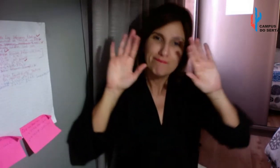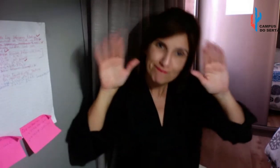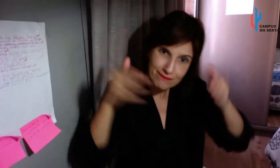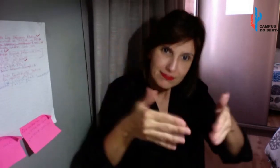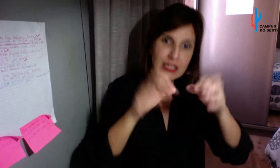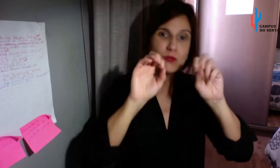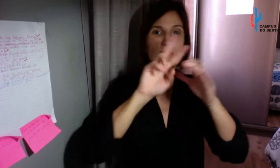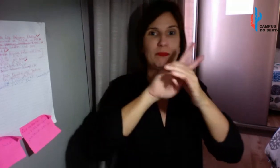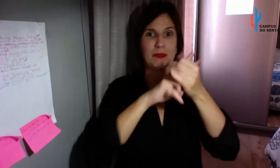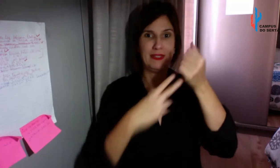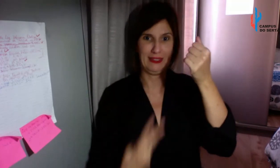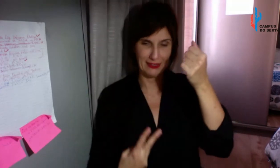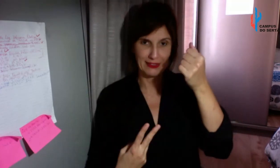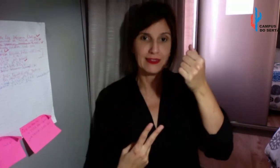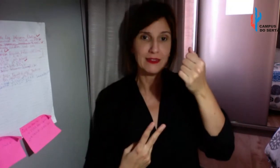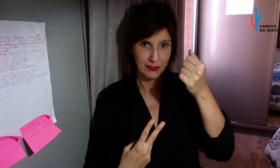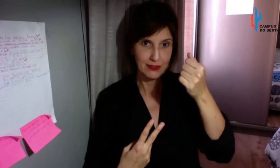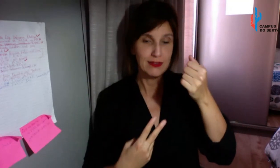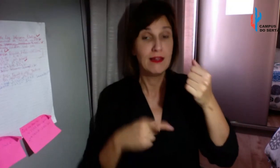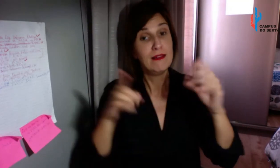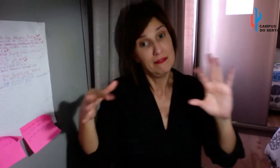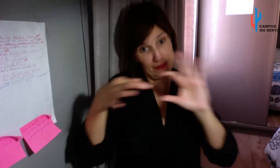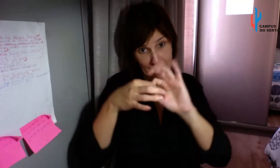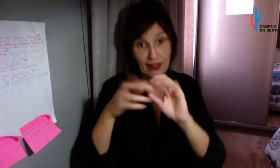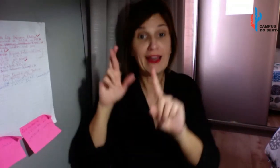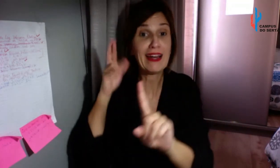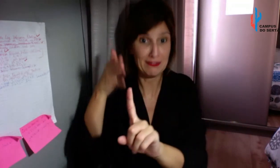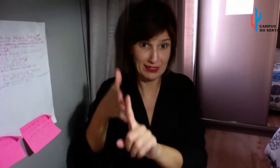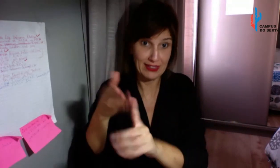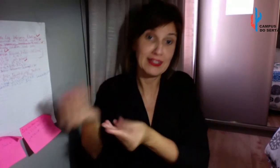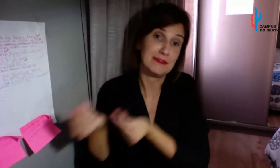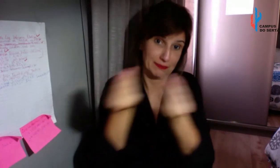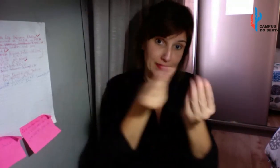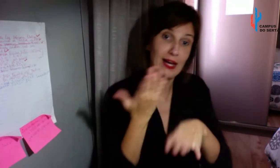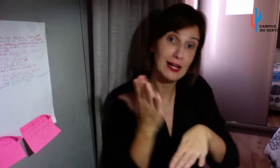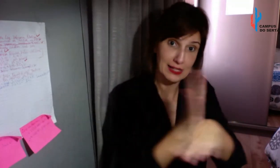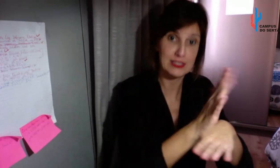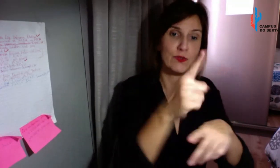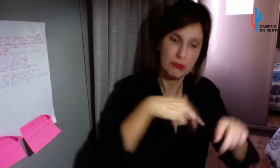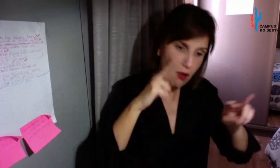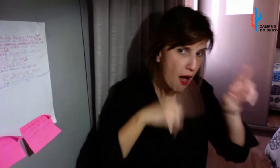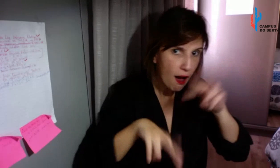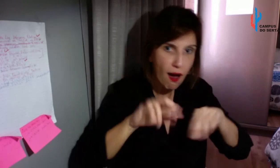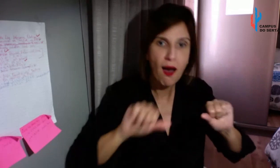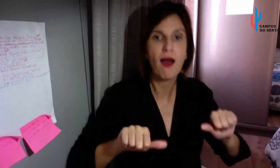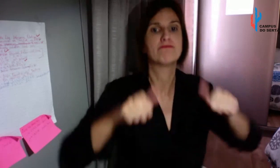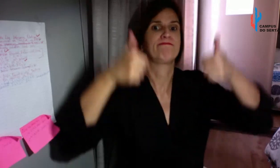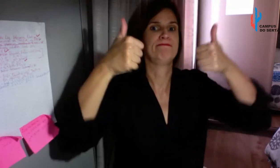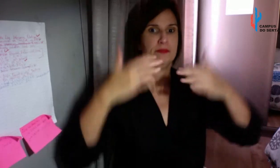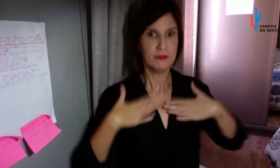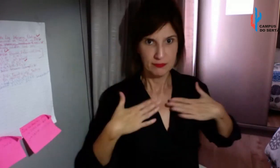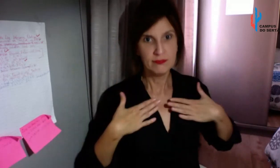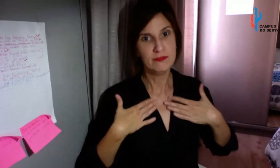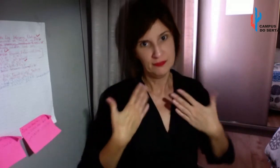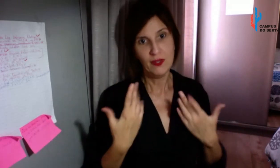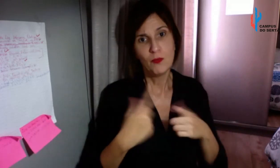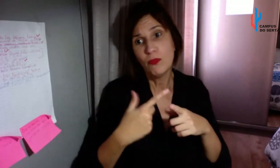a diretora Crisiane, para que nós pensemos nesse ensino complementar, né, então, que também vai fazer parte